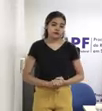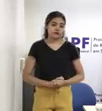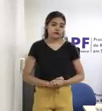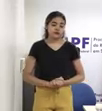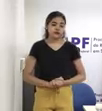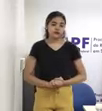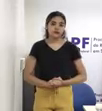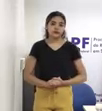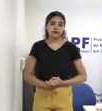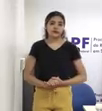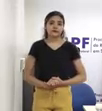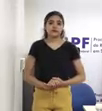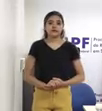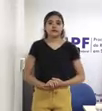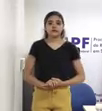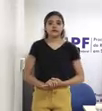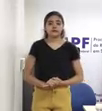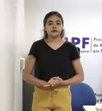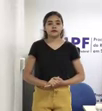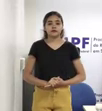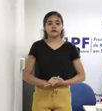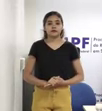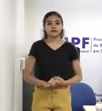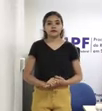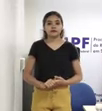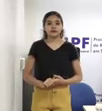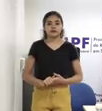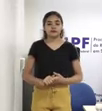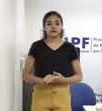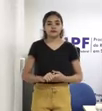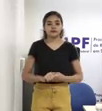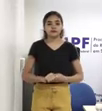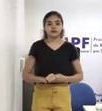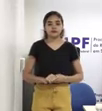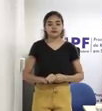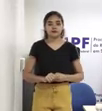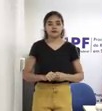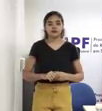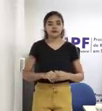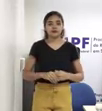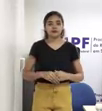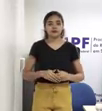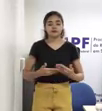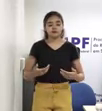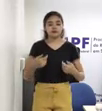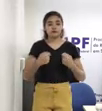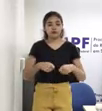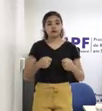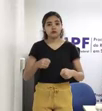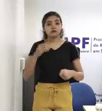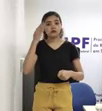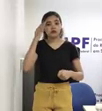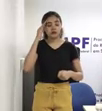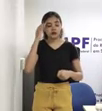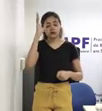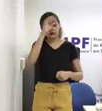sabemos eh temos essa informação adequada de como prevenir de como reagir temos